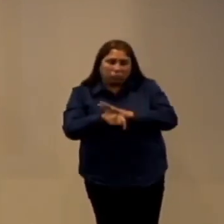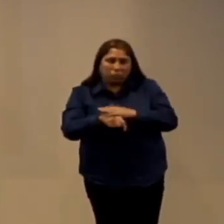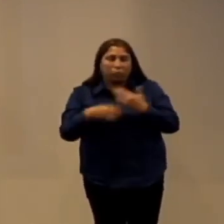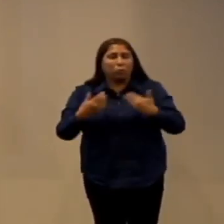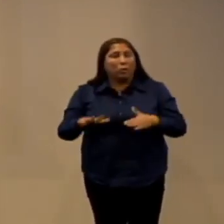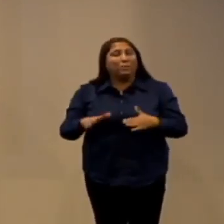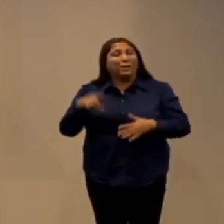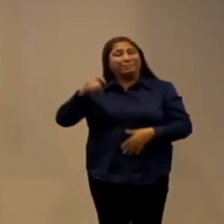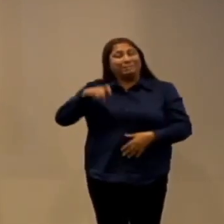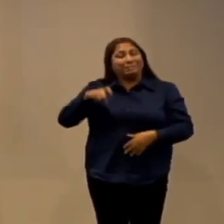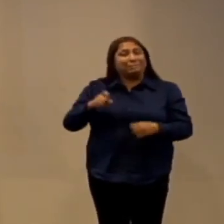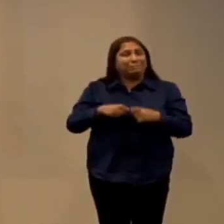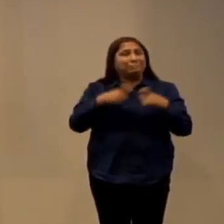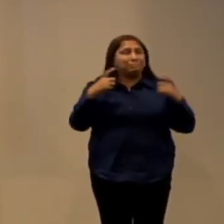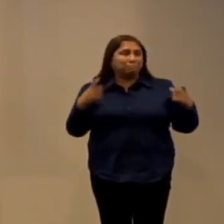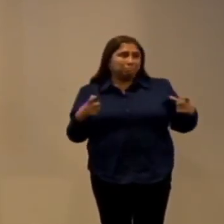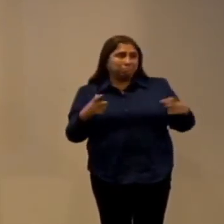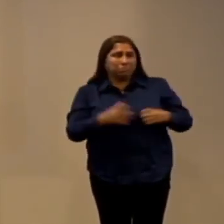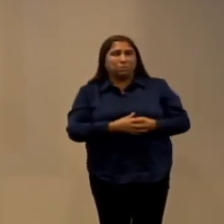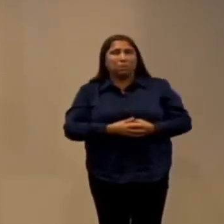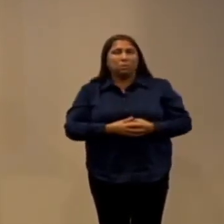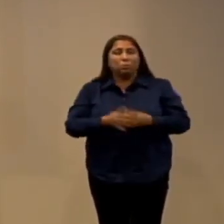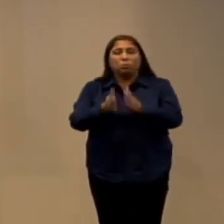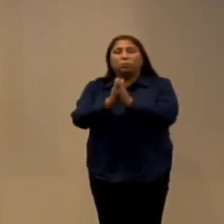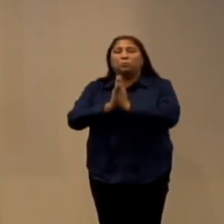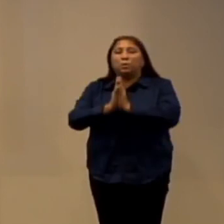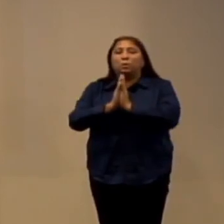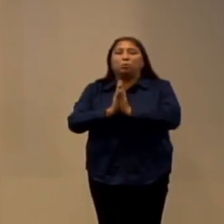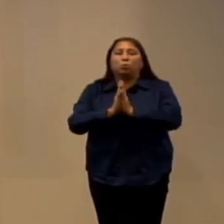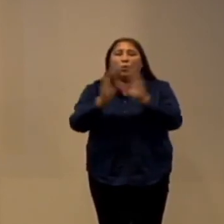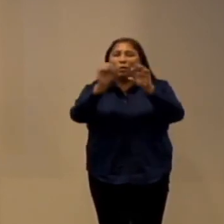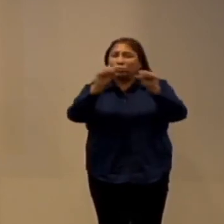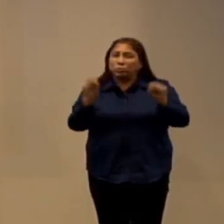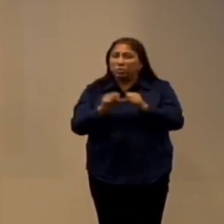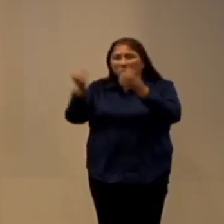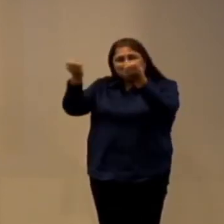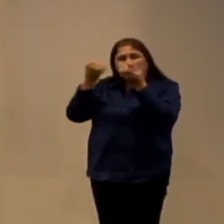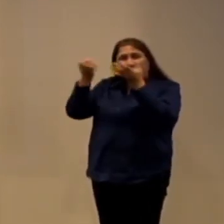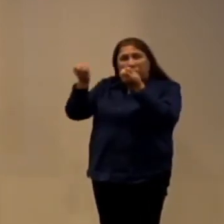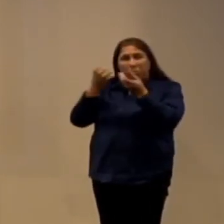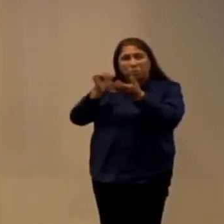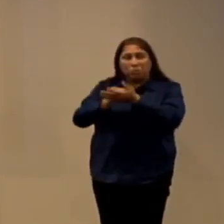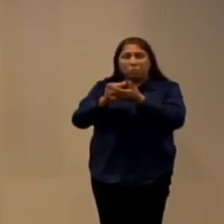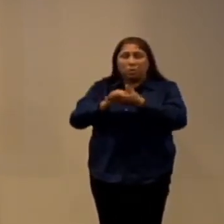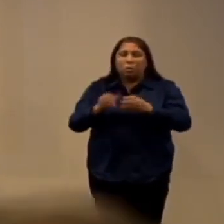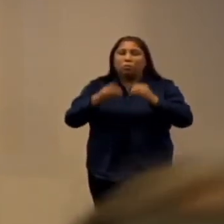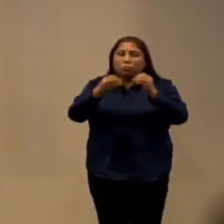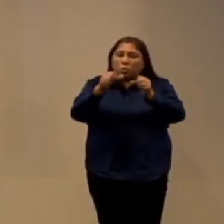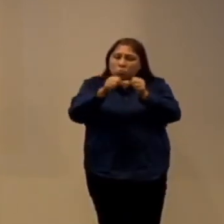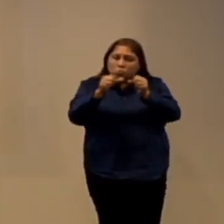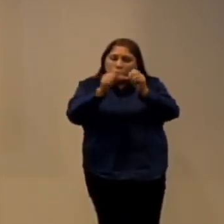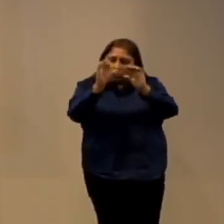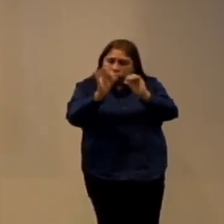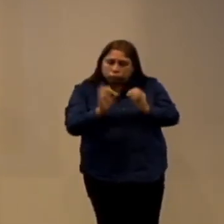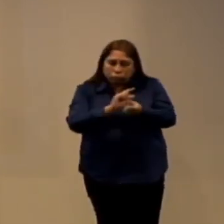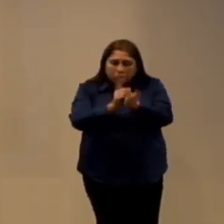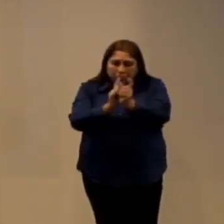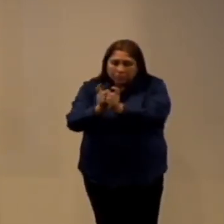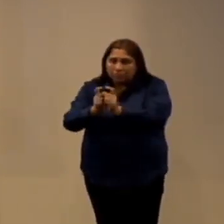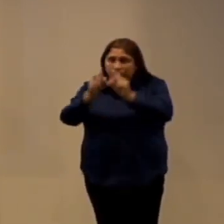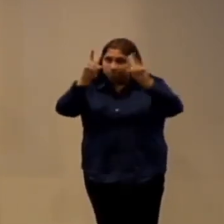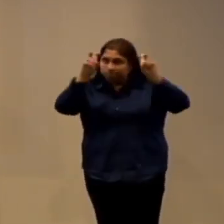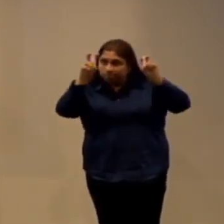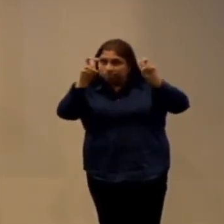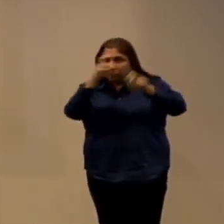brecha es grande, definitivamente. Le hemos pedido a los sistemas de información que nos codifiquen o incorporen la variable persona con